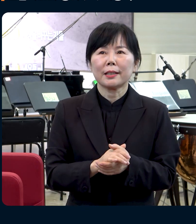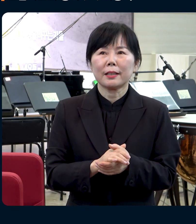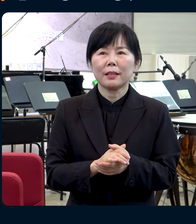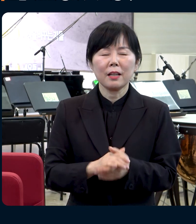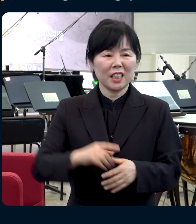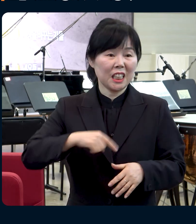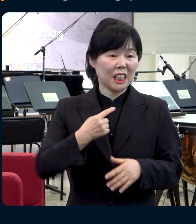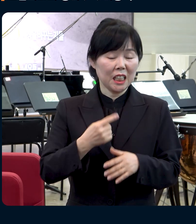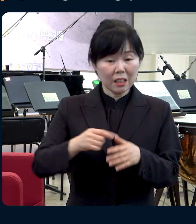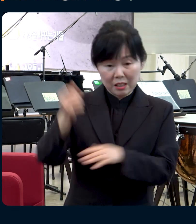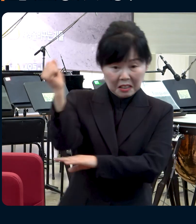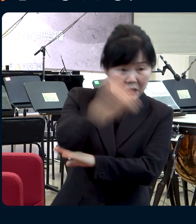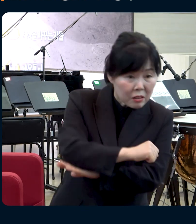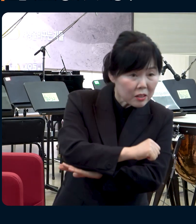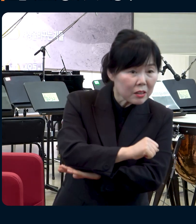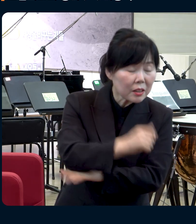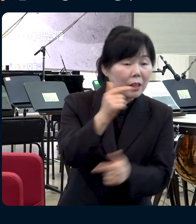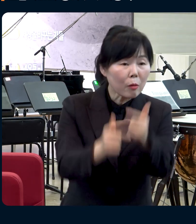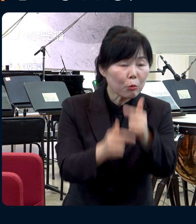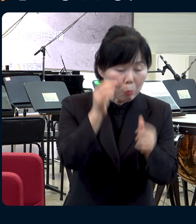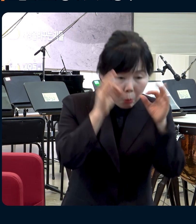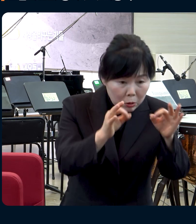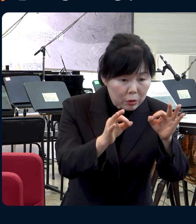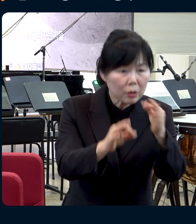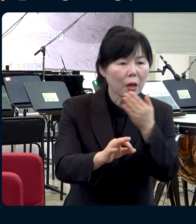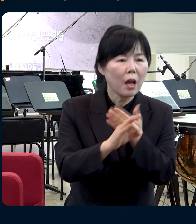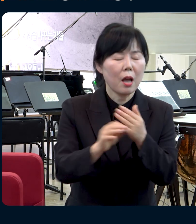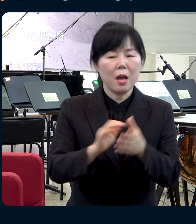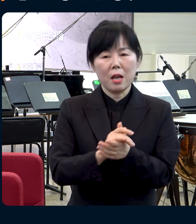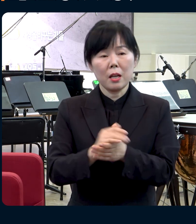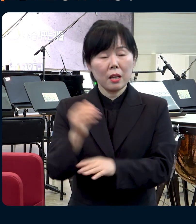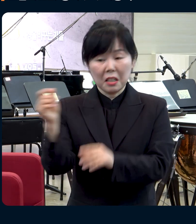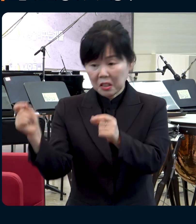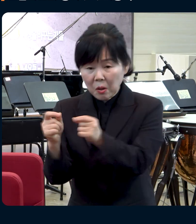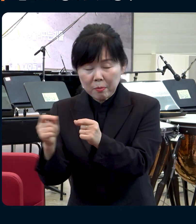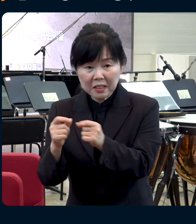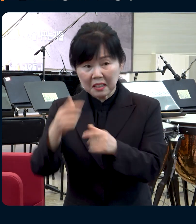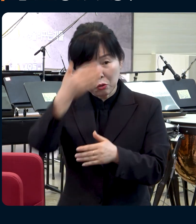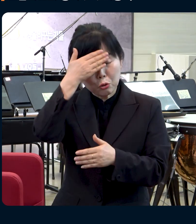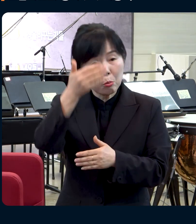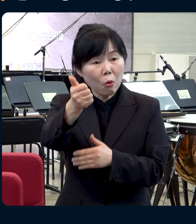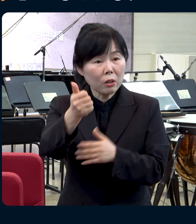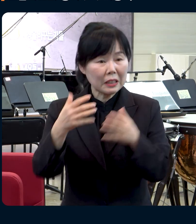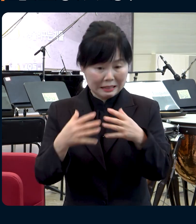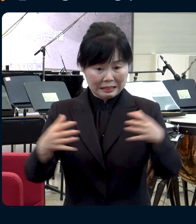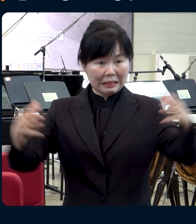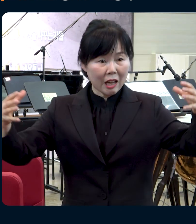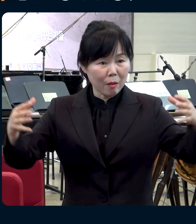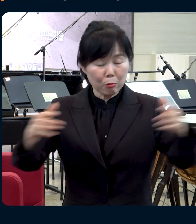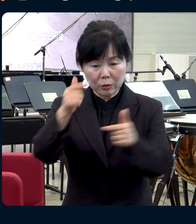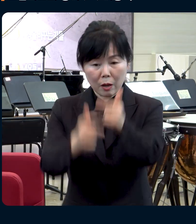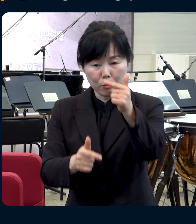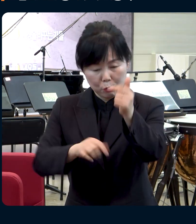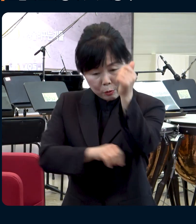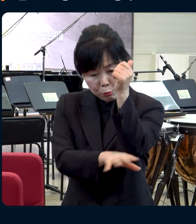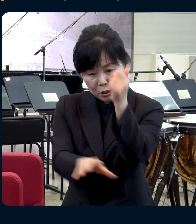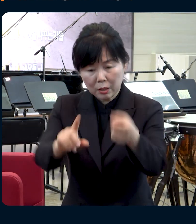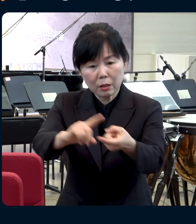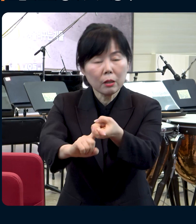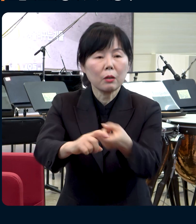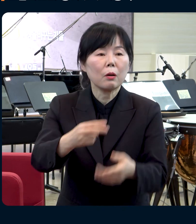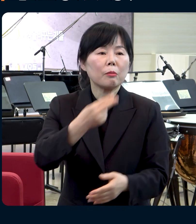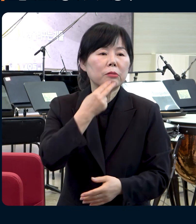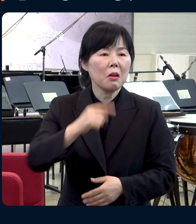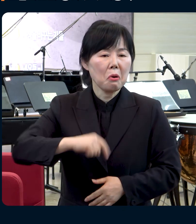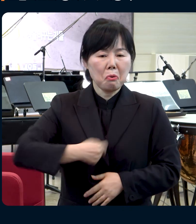자기만 믿고 옆에 있는 나무를 붙잡지도 않고 제너럴 셔먼 나무를 붙잡지 않으니까 어떻게 합니까? 어느 정도는 버티다가 진짜